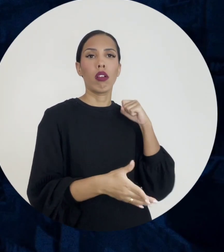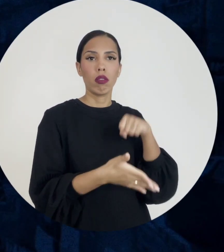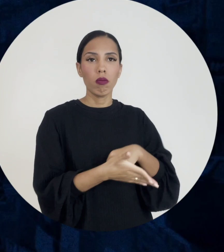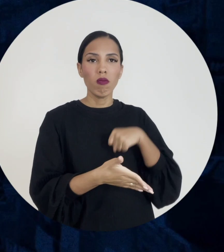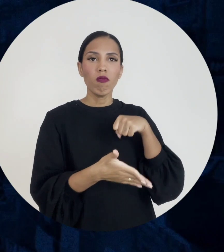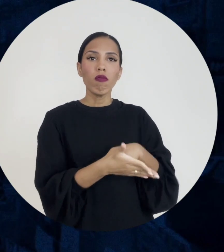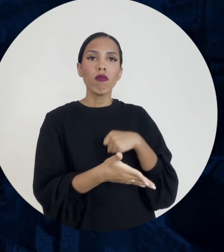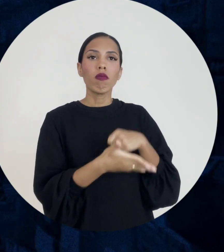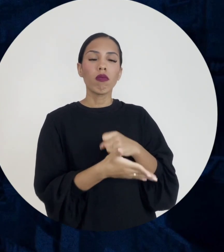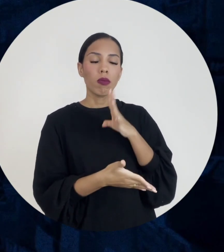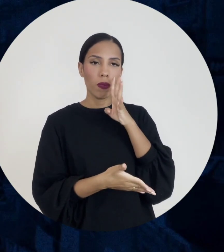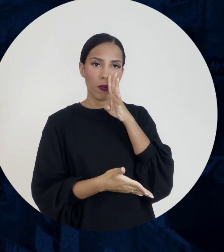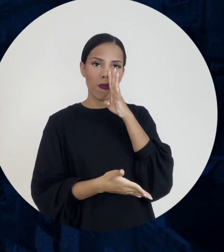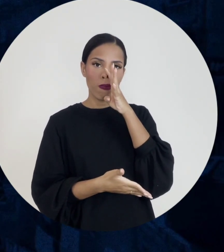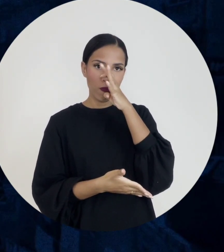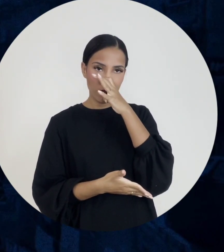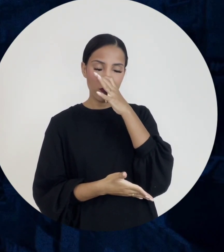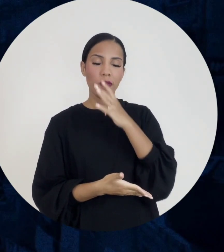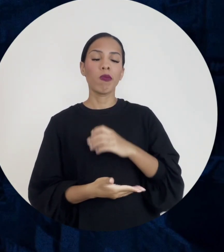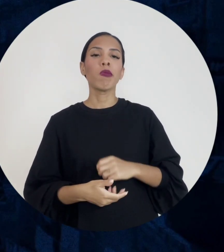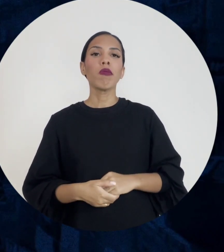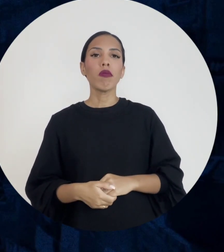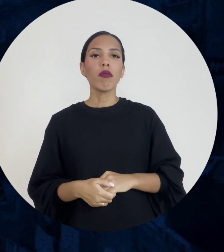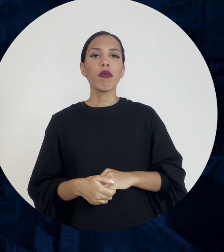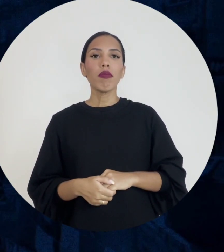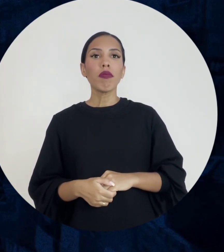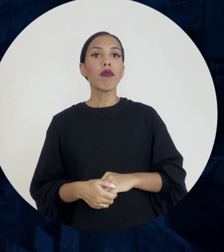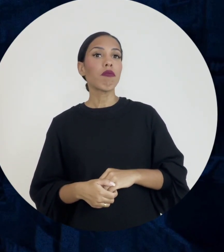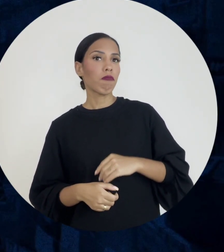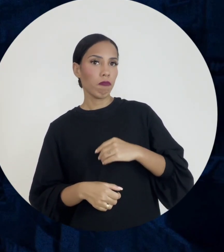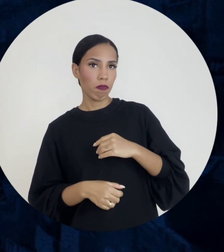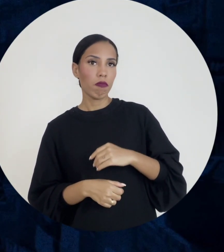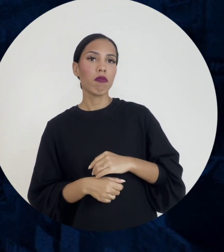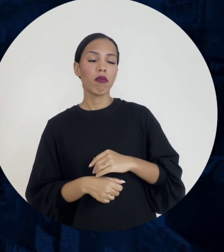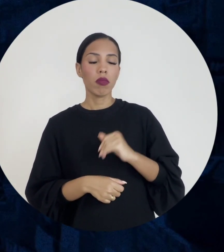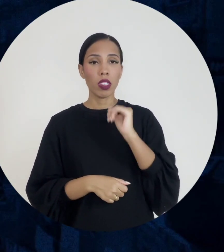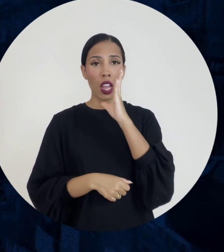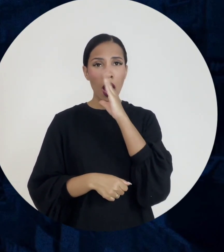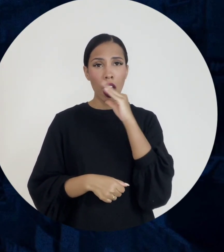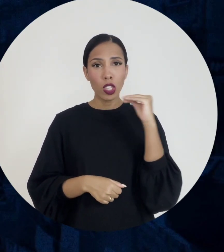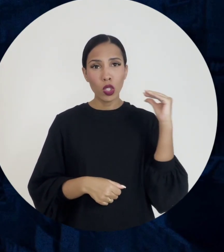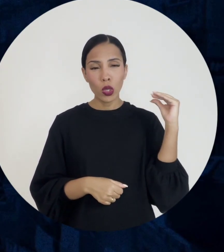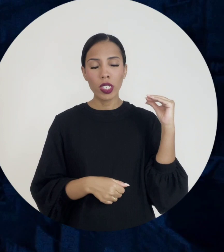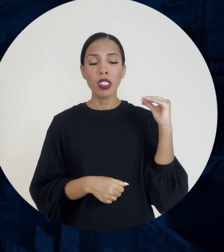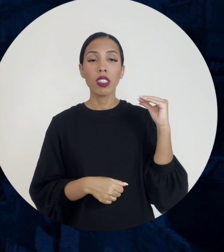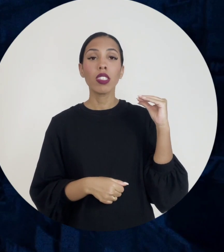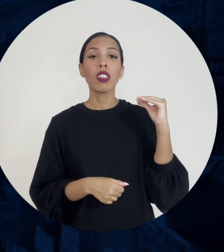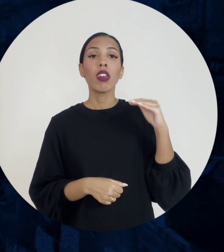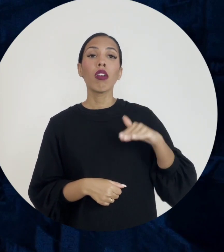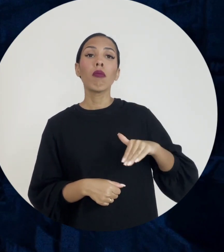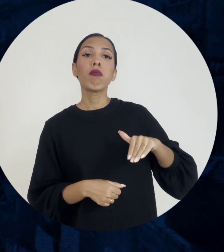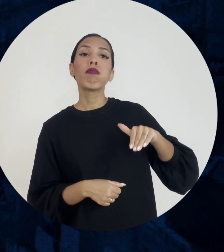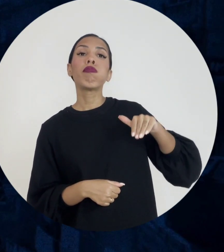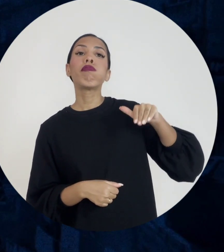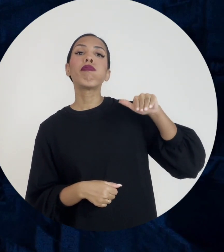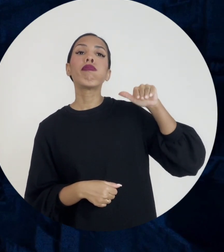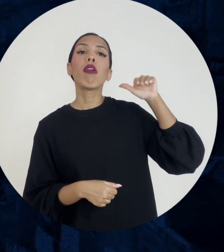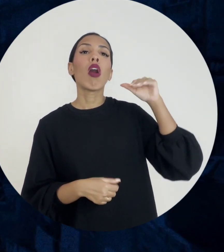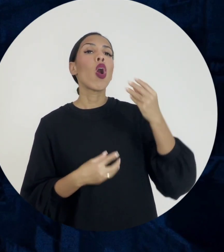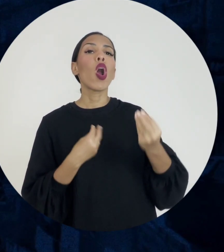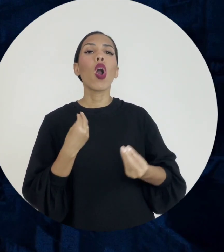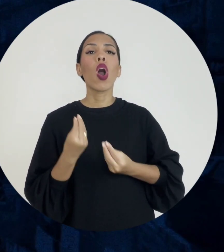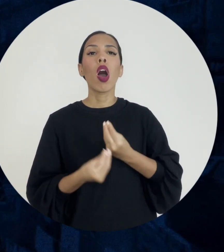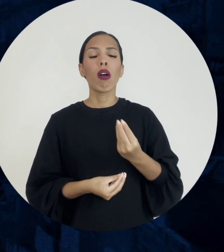um adolescente, né? Quando você vai crescendo, como é que você vai entrando um pouco, né? Como é que você vai entrando nessa área social, né? Como é que é